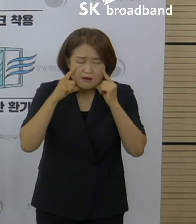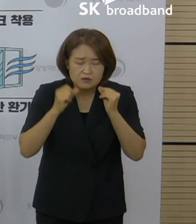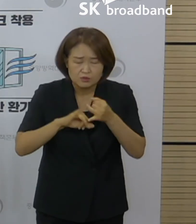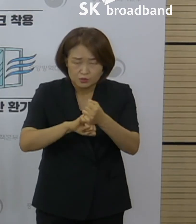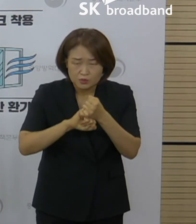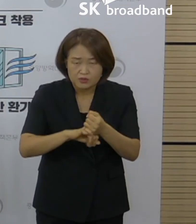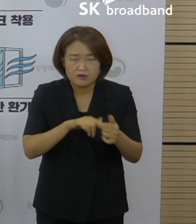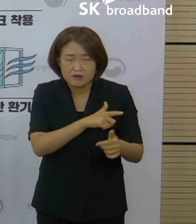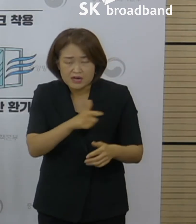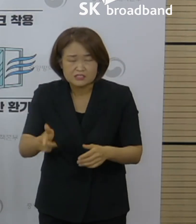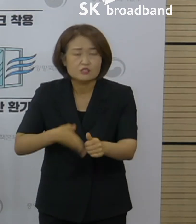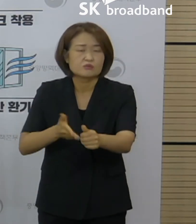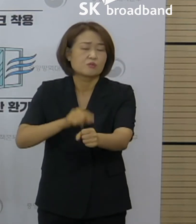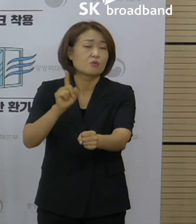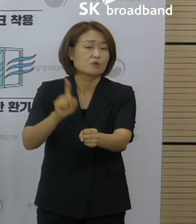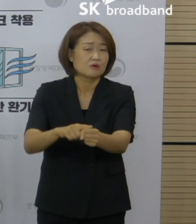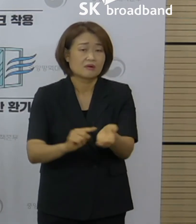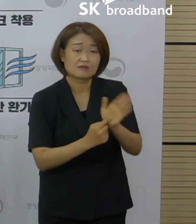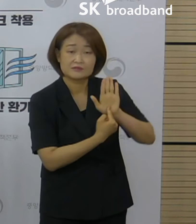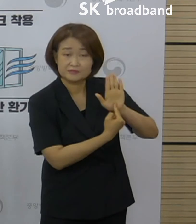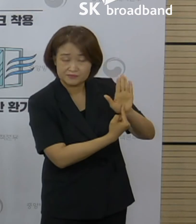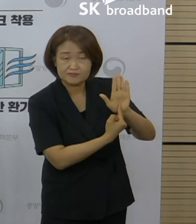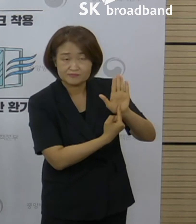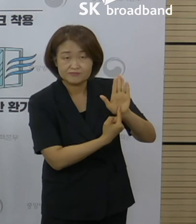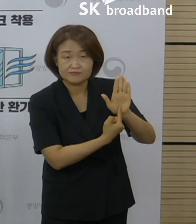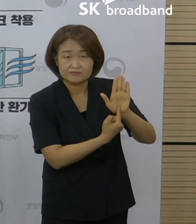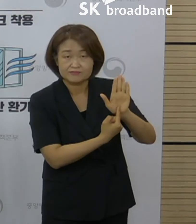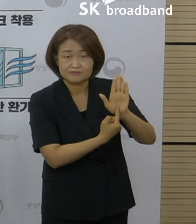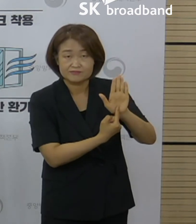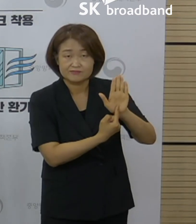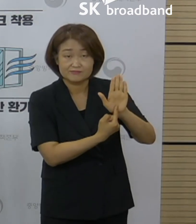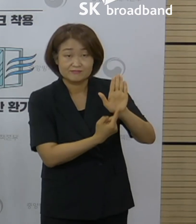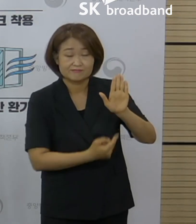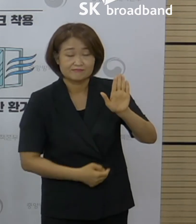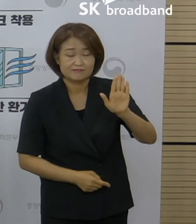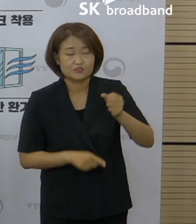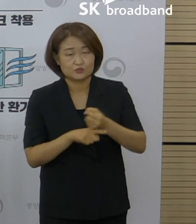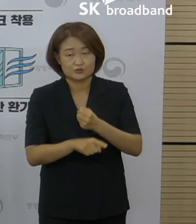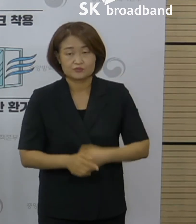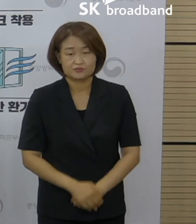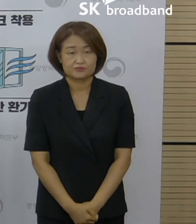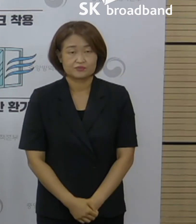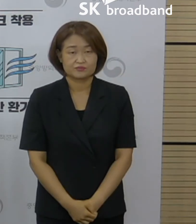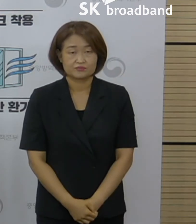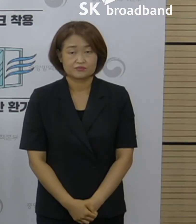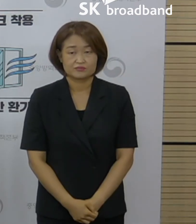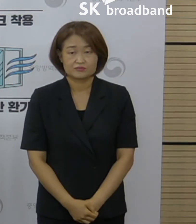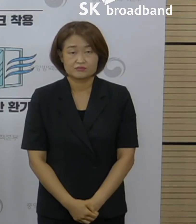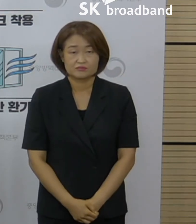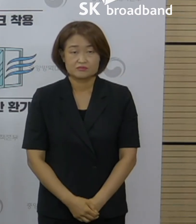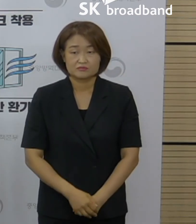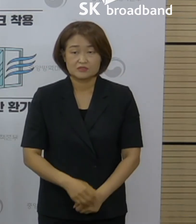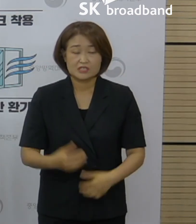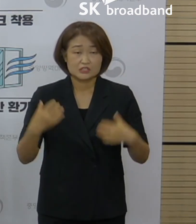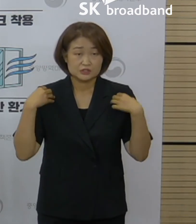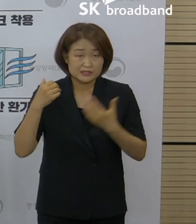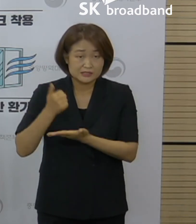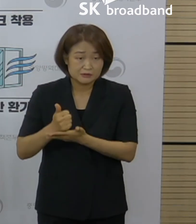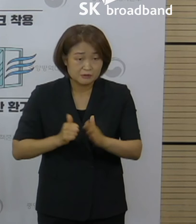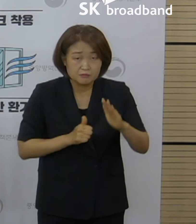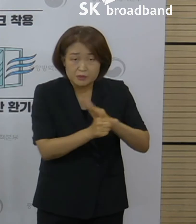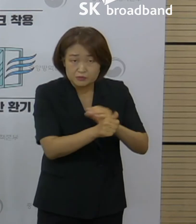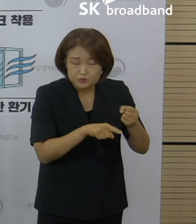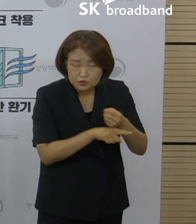한번 강조하기 위해서 진행된 방문이었고 청장의 참석과 관련해서는 대규모 집회로